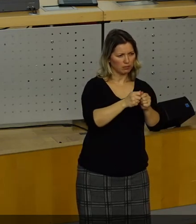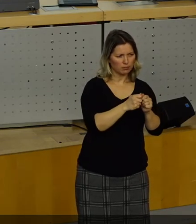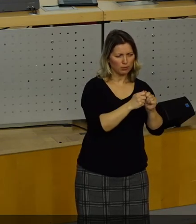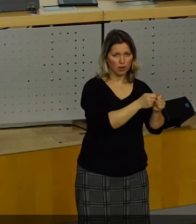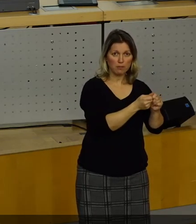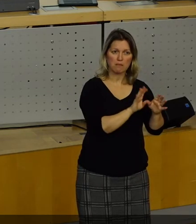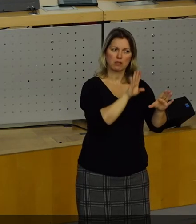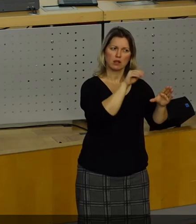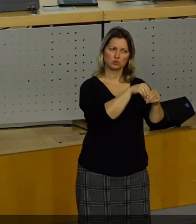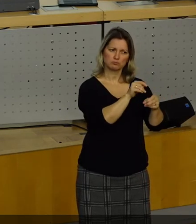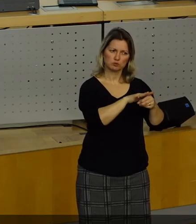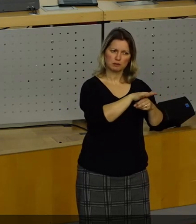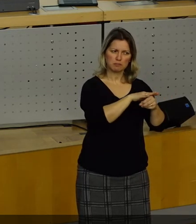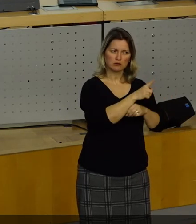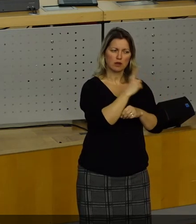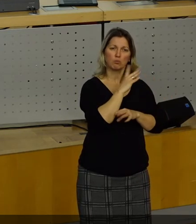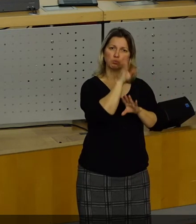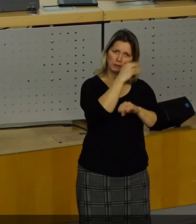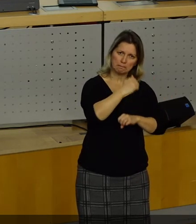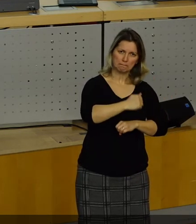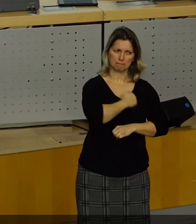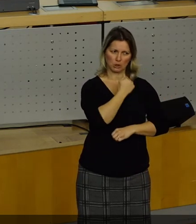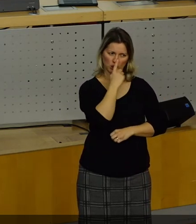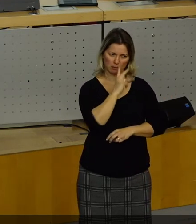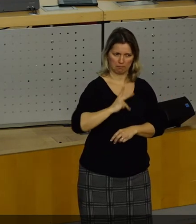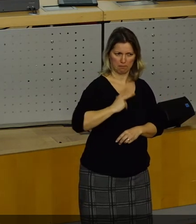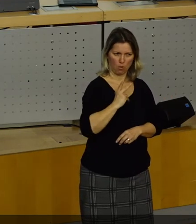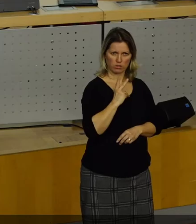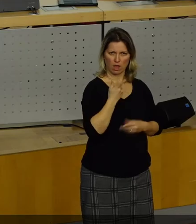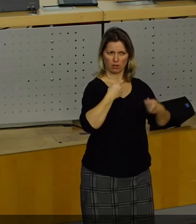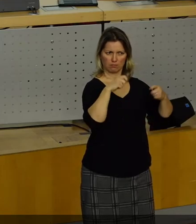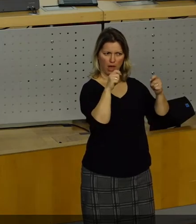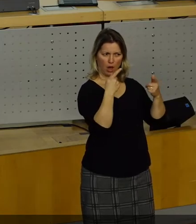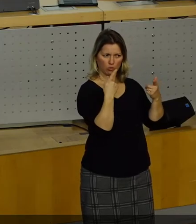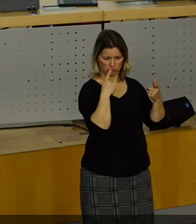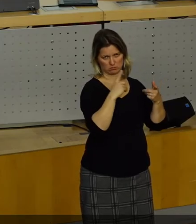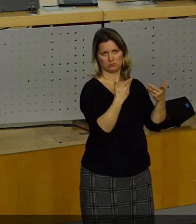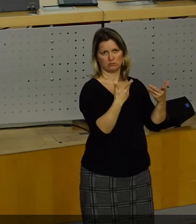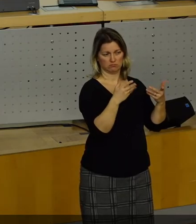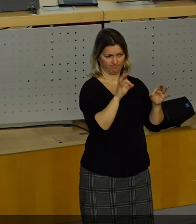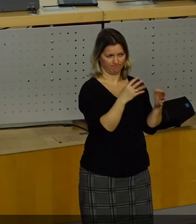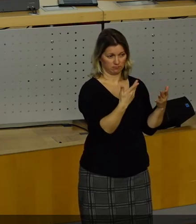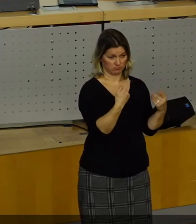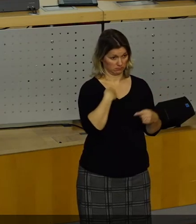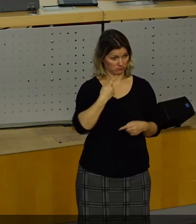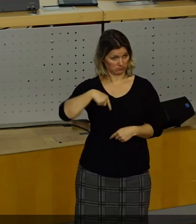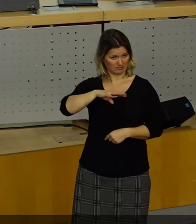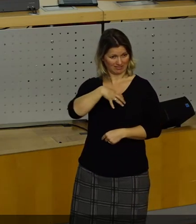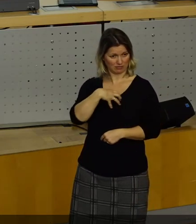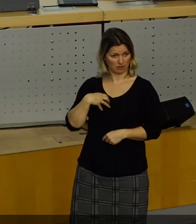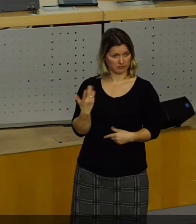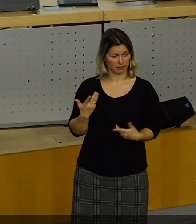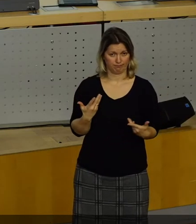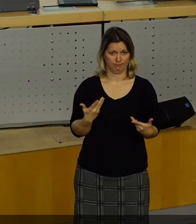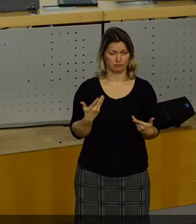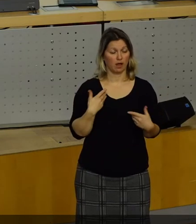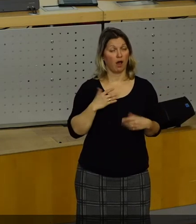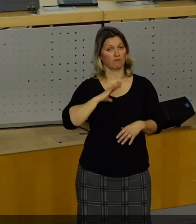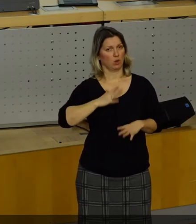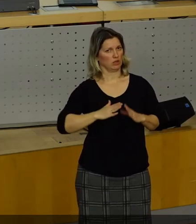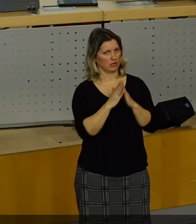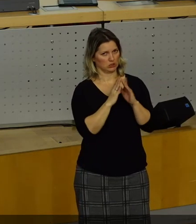in bestimmten Bereichen zu mutiger moderner Architektur und das ist das ganz im Ernst. Das fehlt mir in Dresden. Nicht an der Frauenkirche, ganz